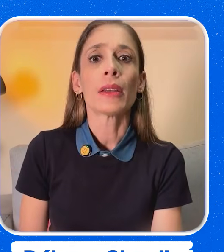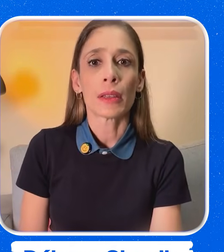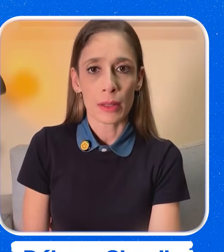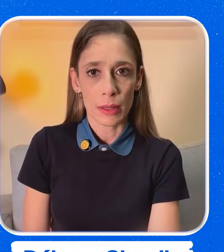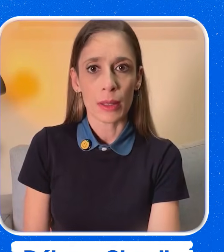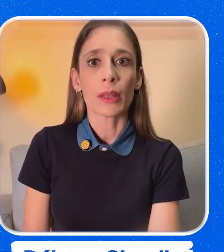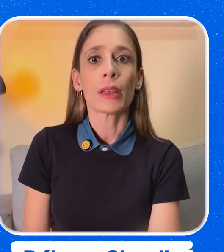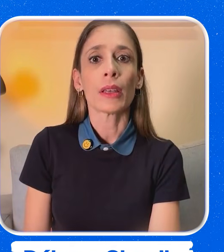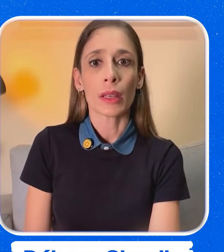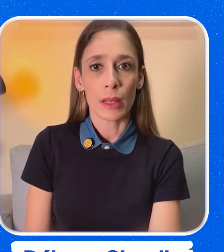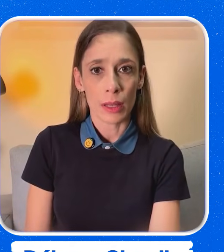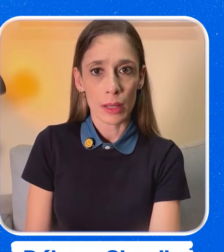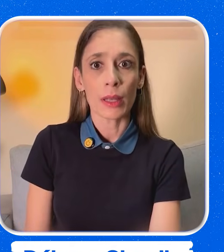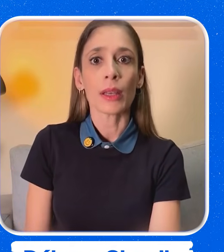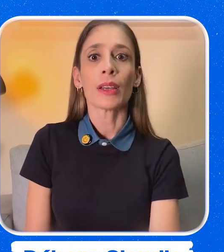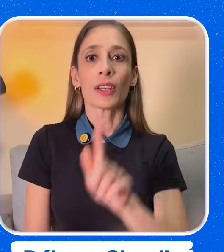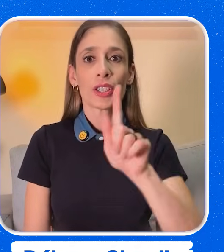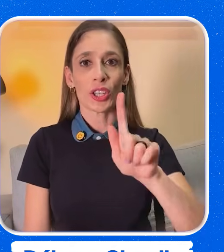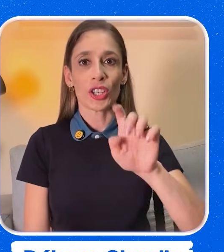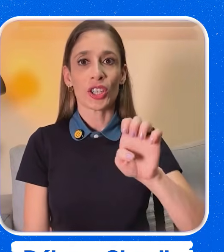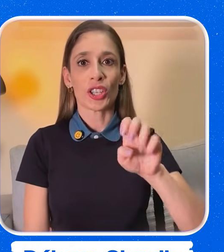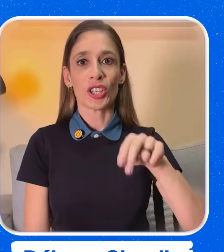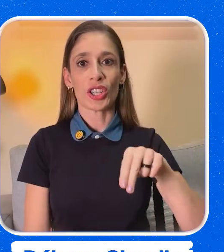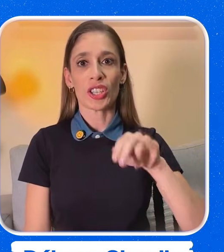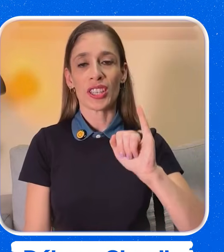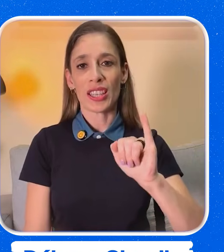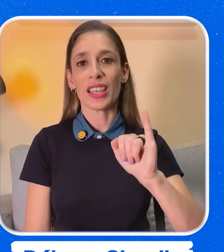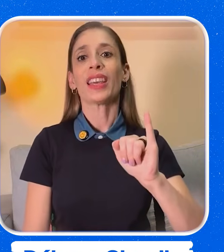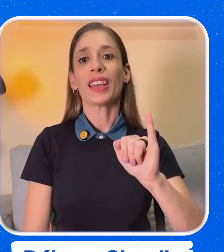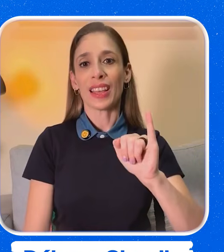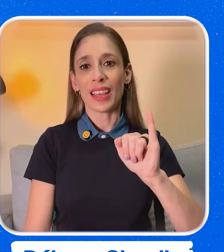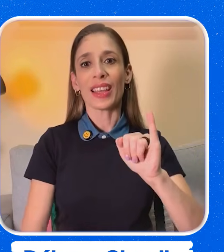o nome profissional, entendeu?